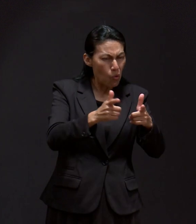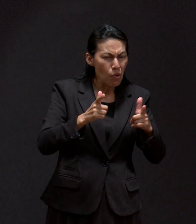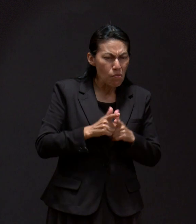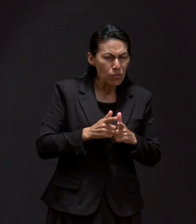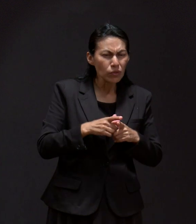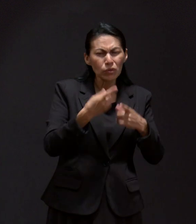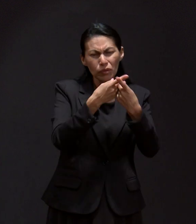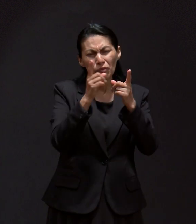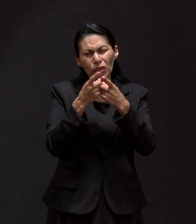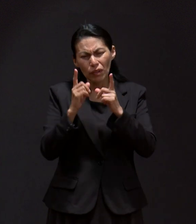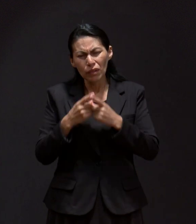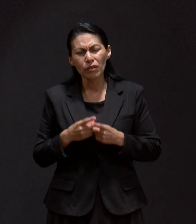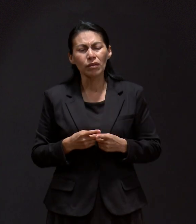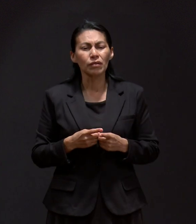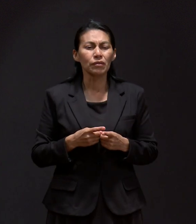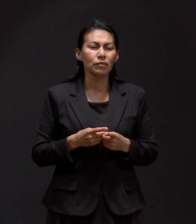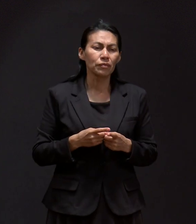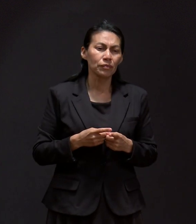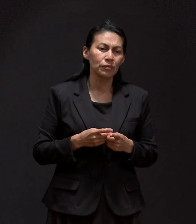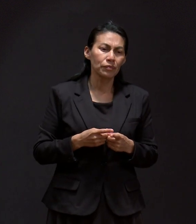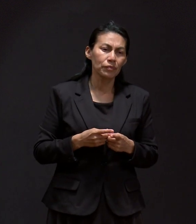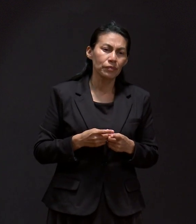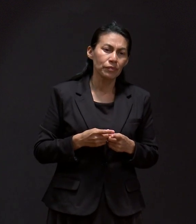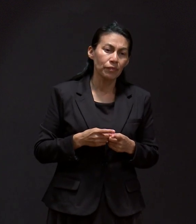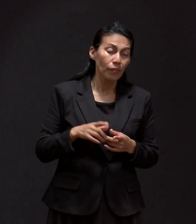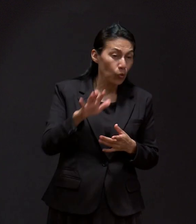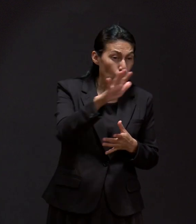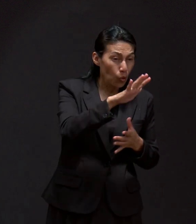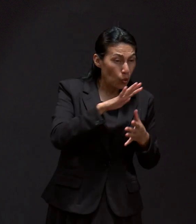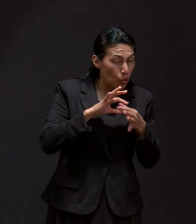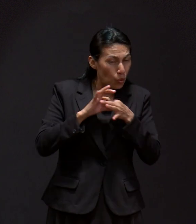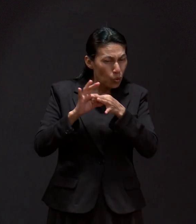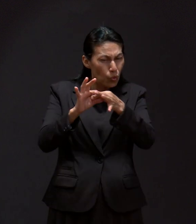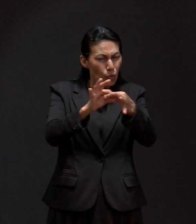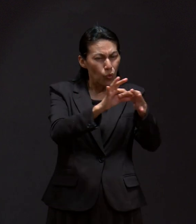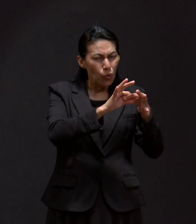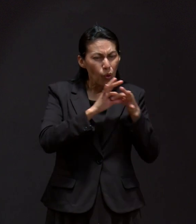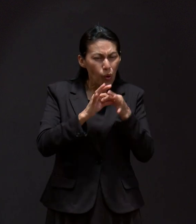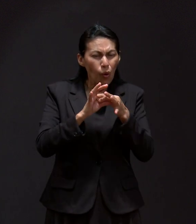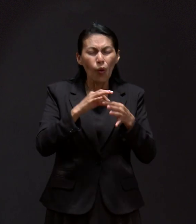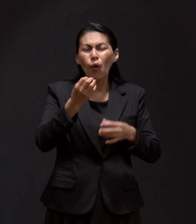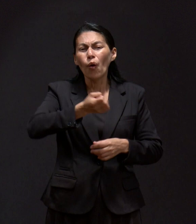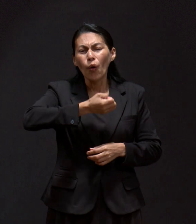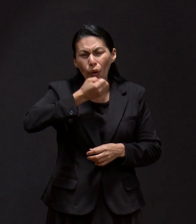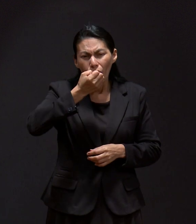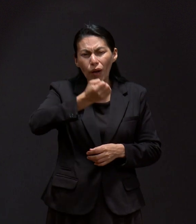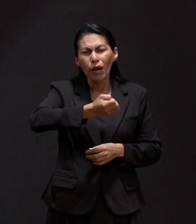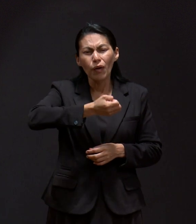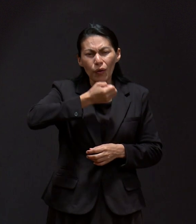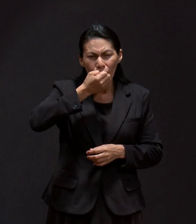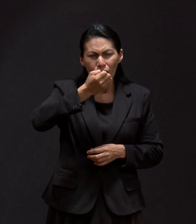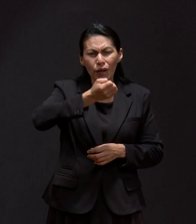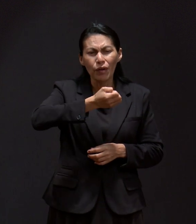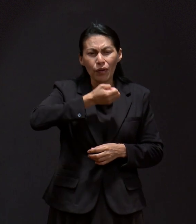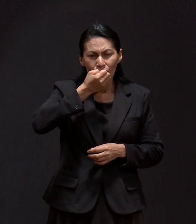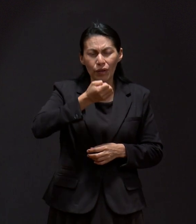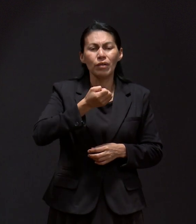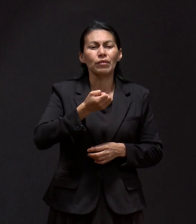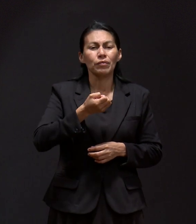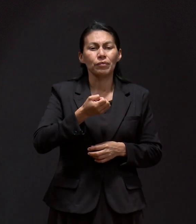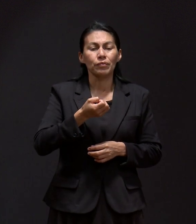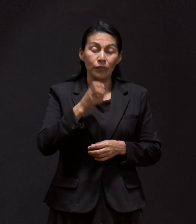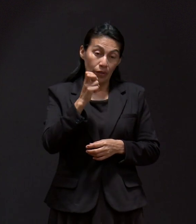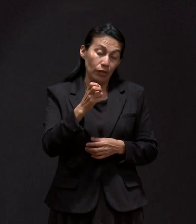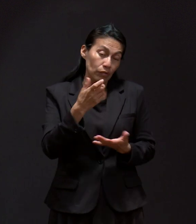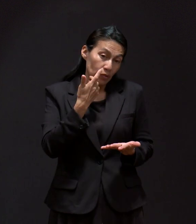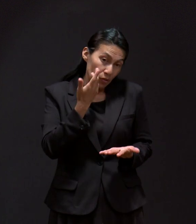y se han formado varios grupos de oración y nos hemos unido por orar los unos por los